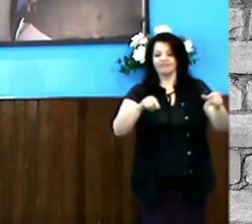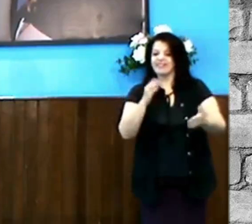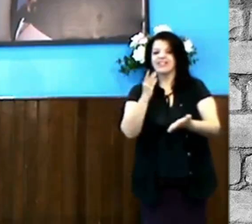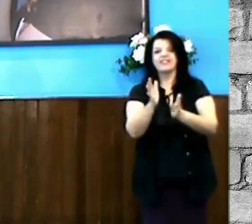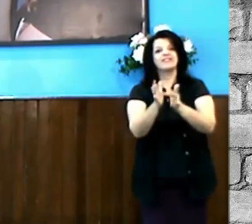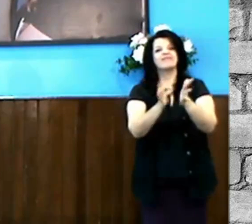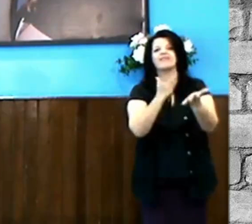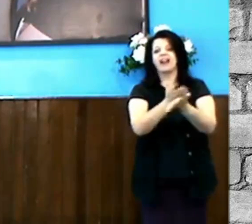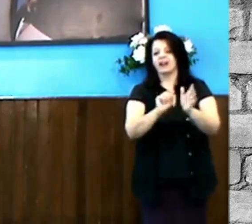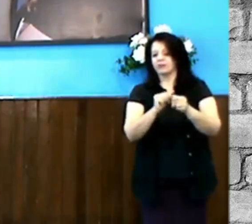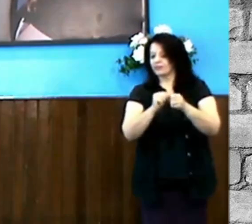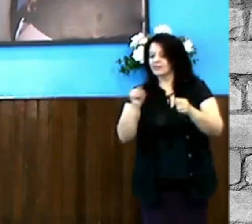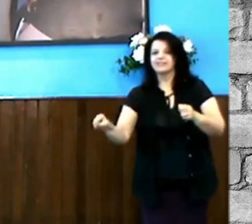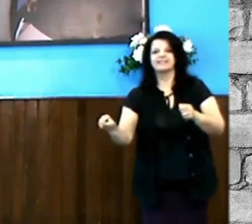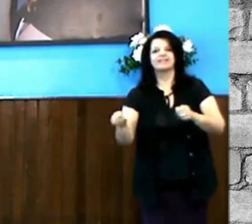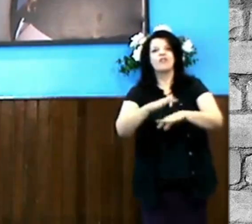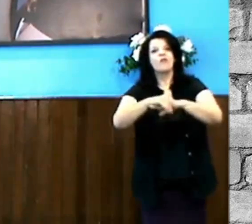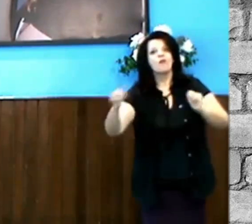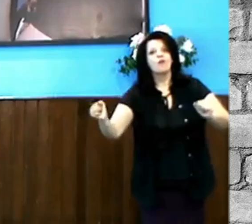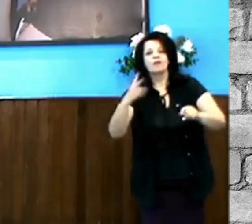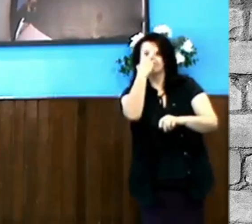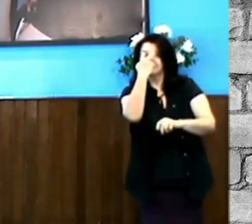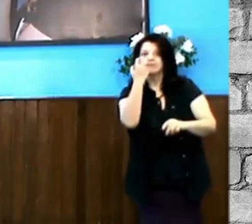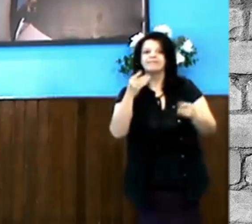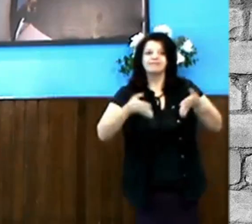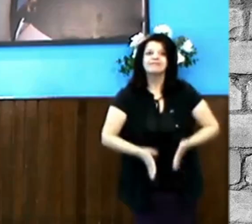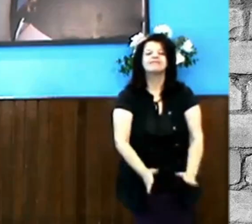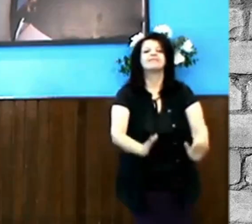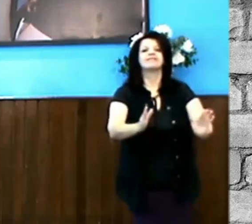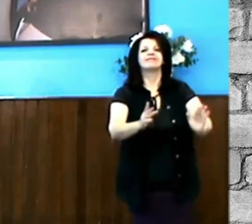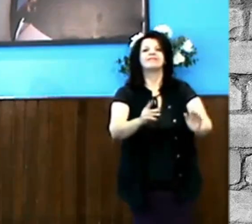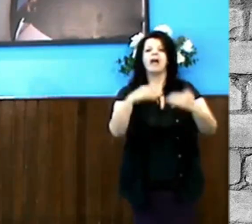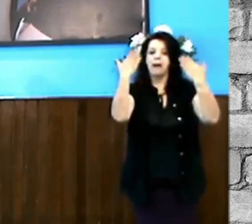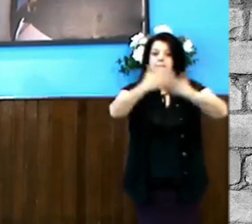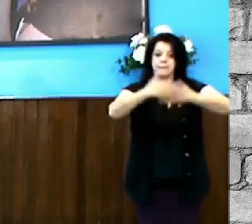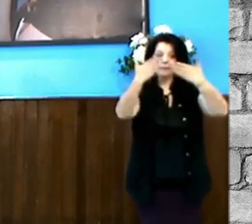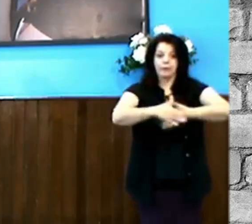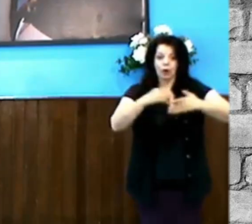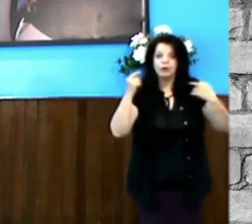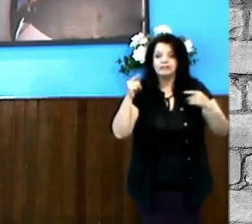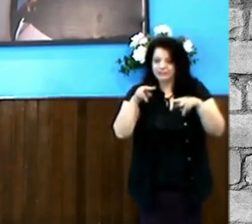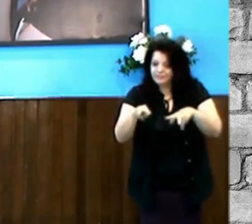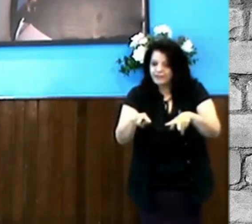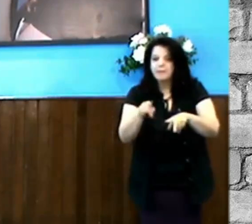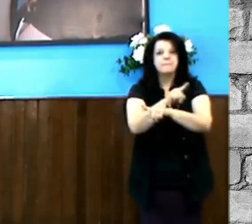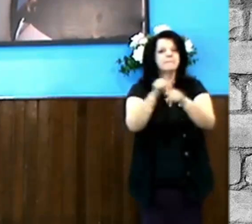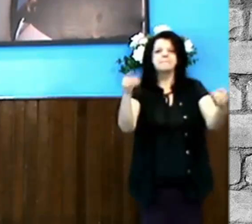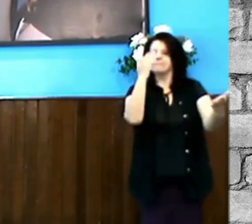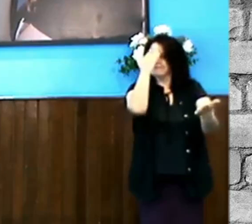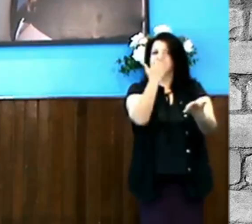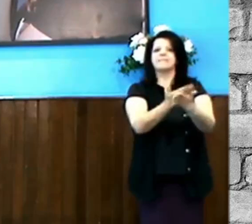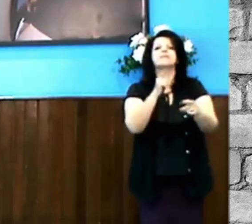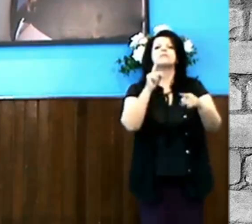isso. Eles têm a prova diante deles, mas eles não conseguem aceitar aquilo. Por quê? Por causa